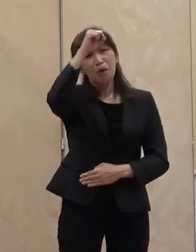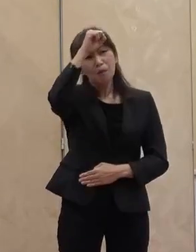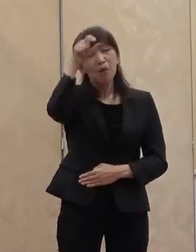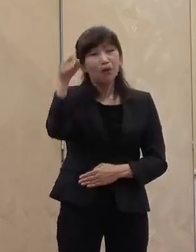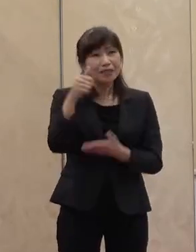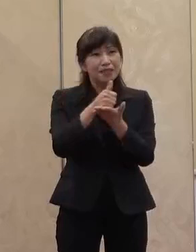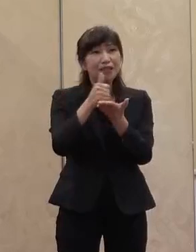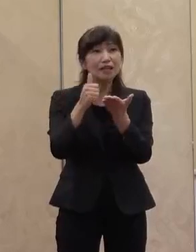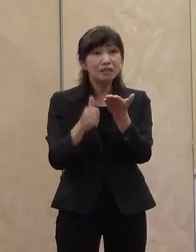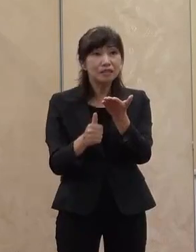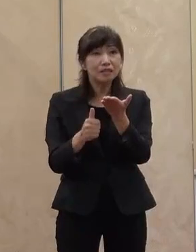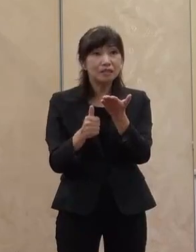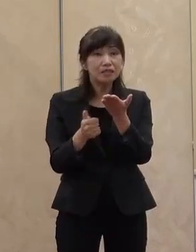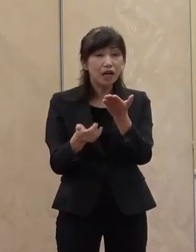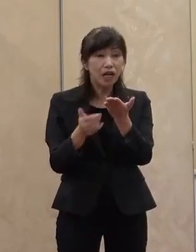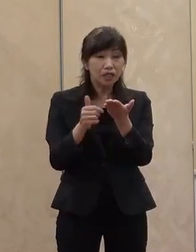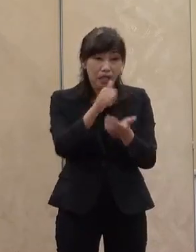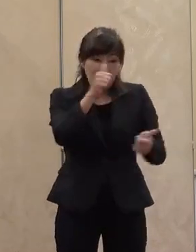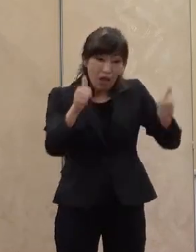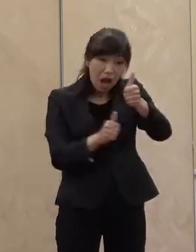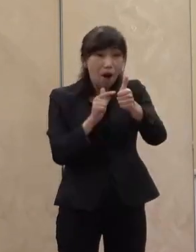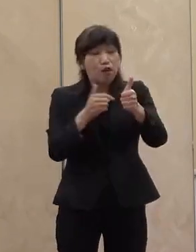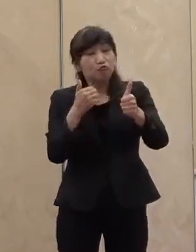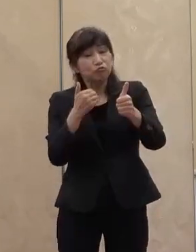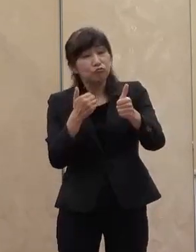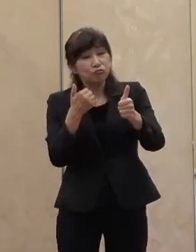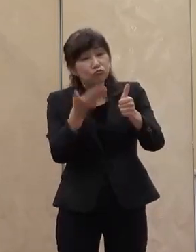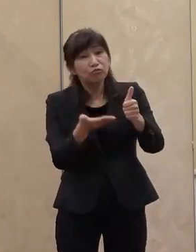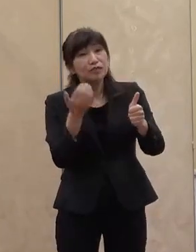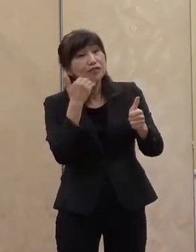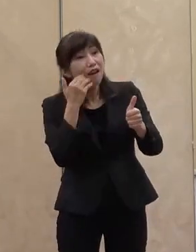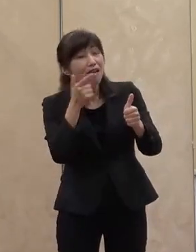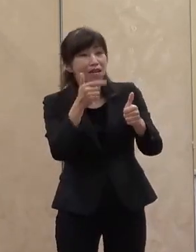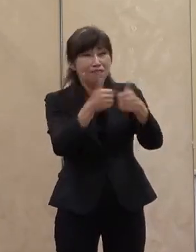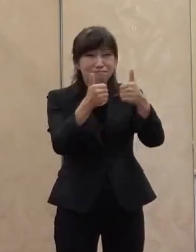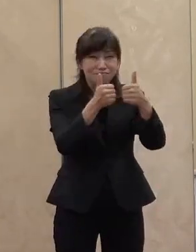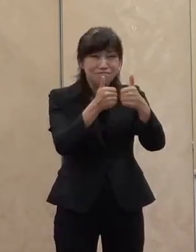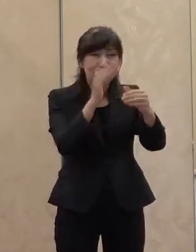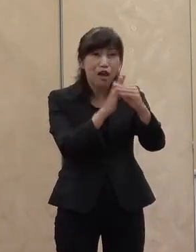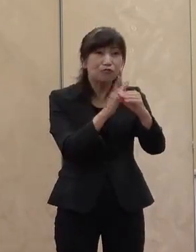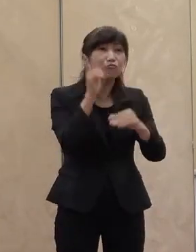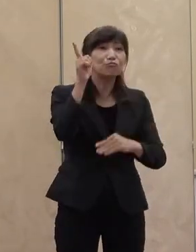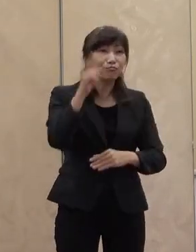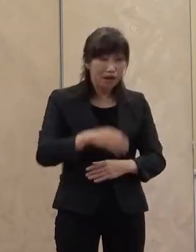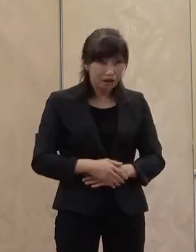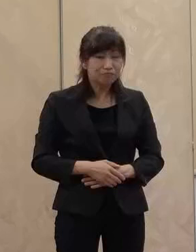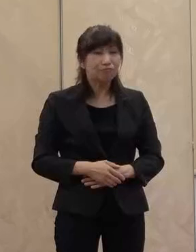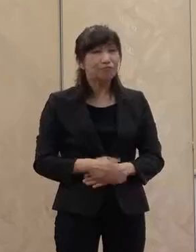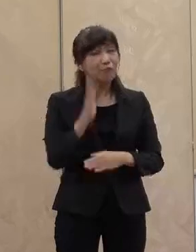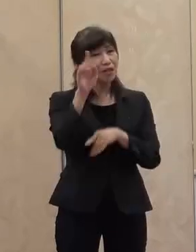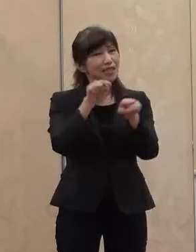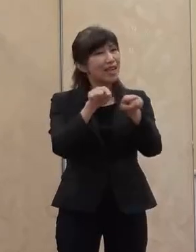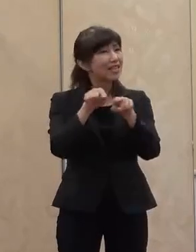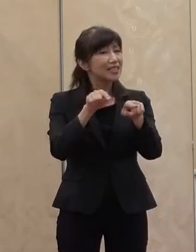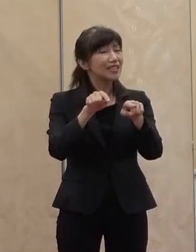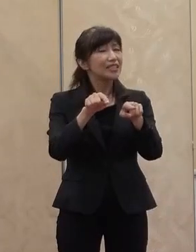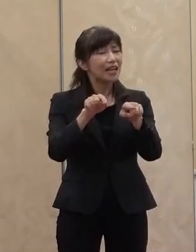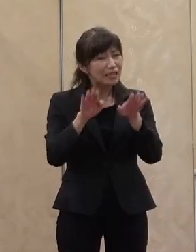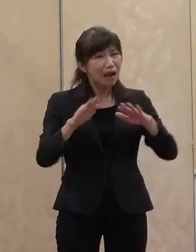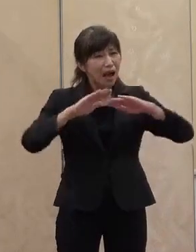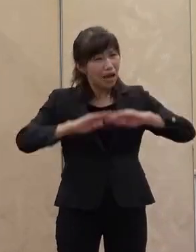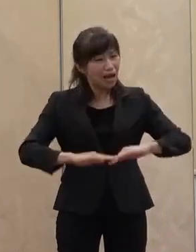退陣をされて、次の総理が誰になるかとか、そういう話をしているような状況で、非常に政治的になんで安定している状況ではないです